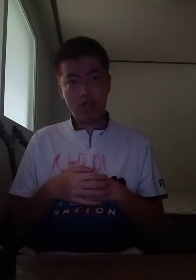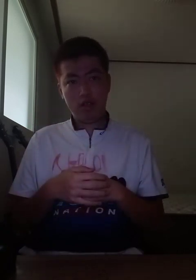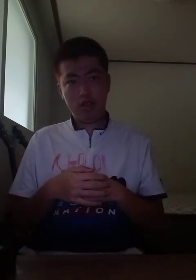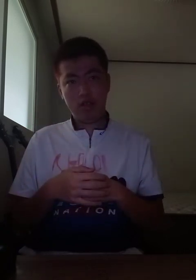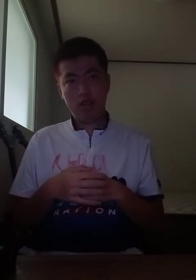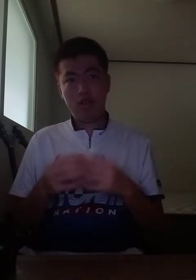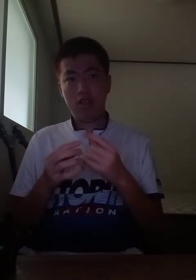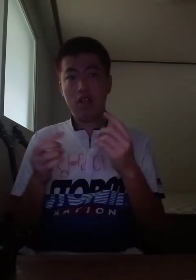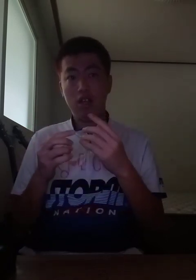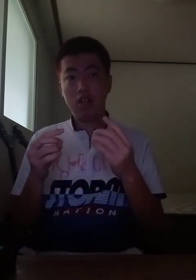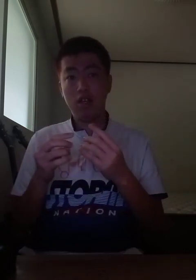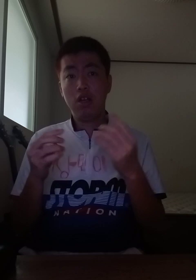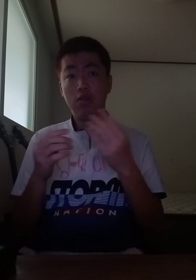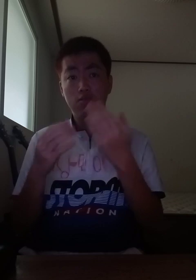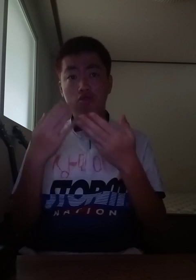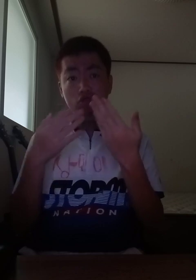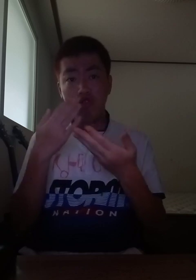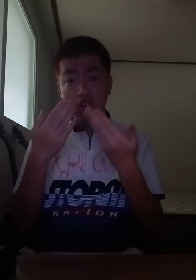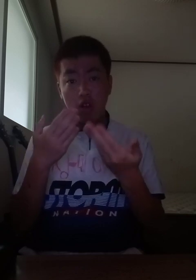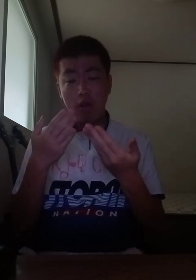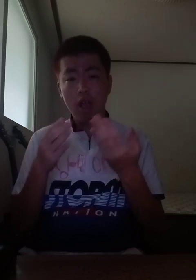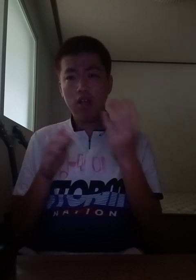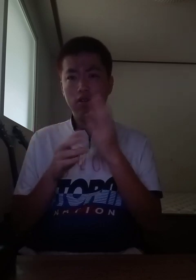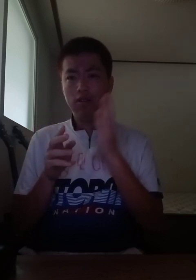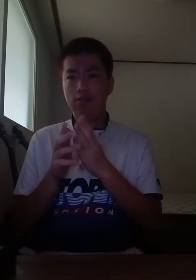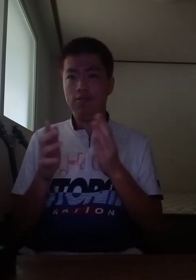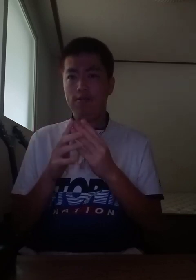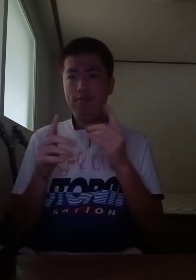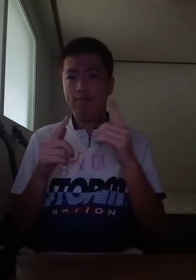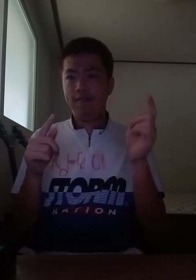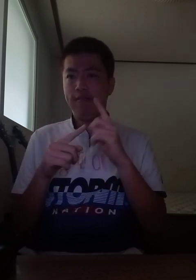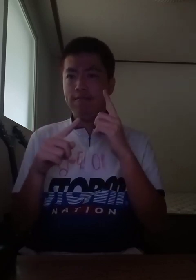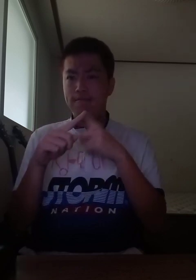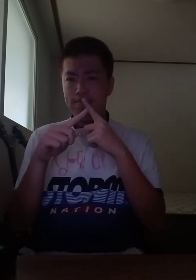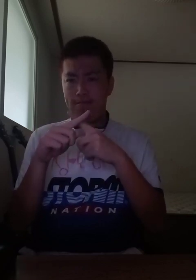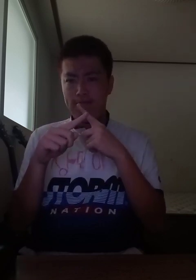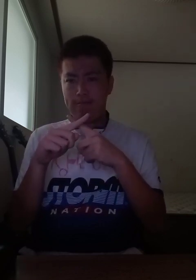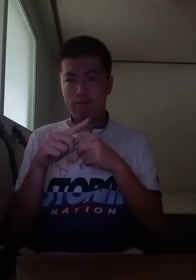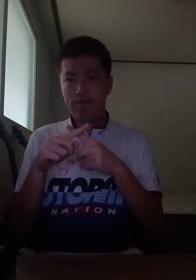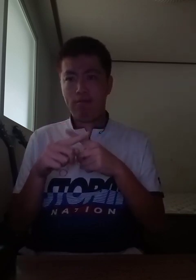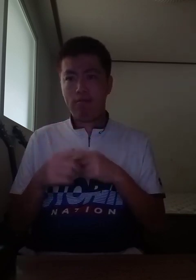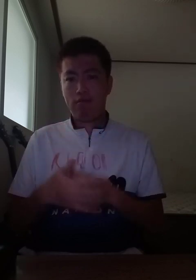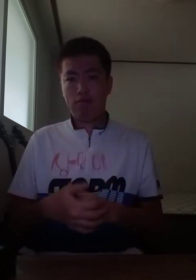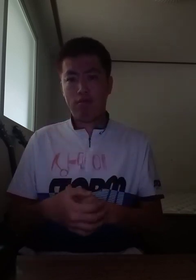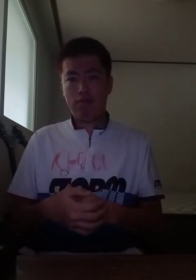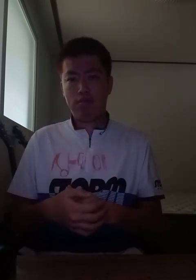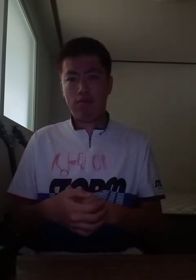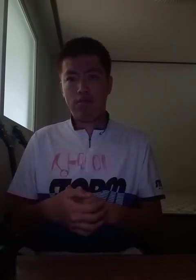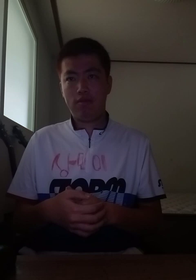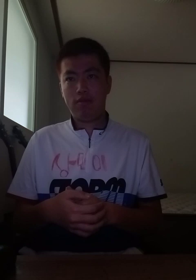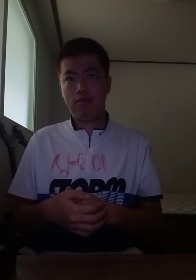제가 이렇게 가까이서 불렀지만 안에서는 제대로 들을 수 없다고 합니다.